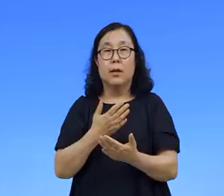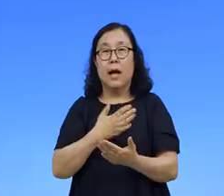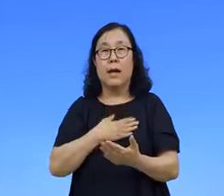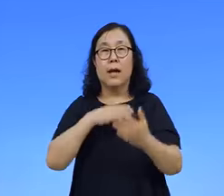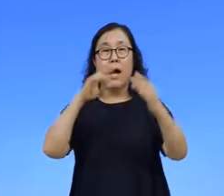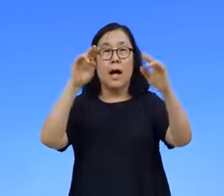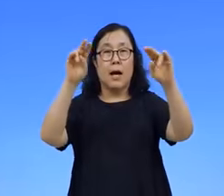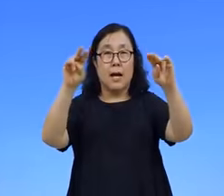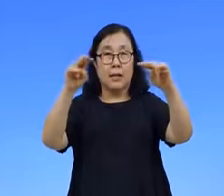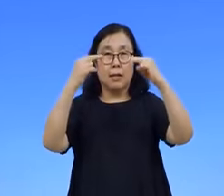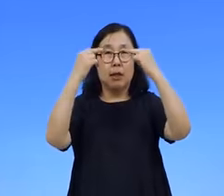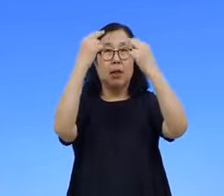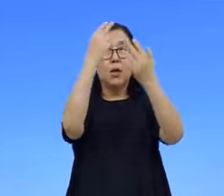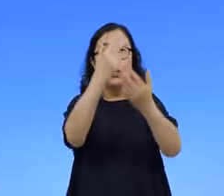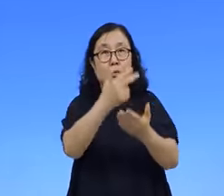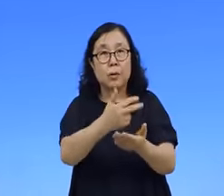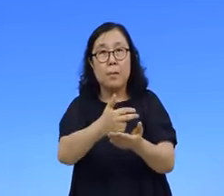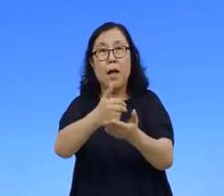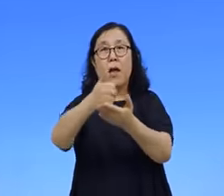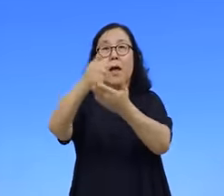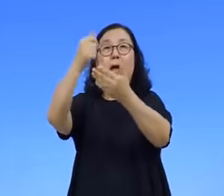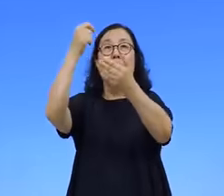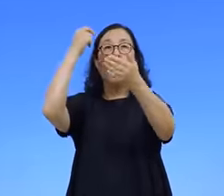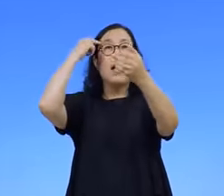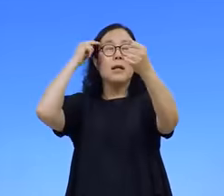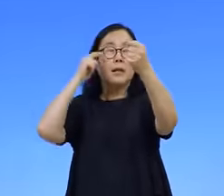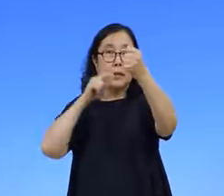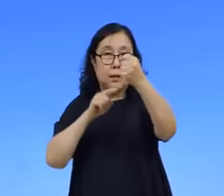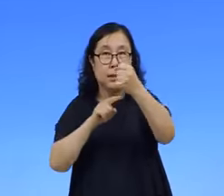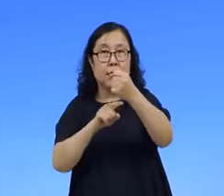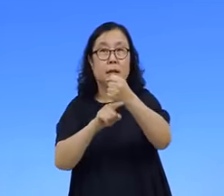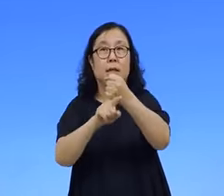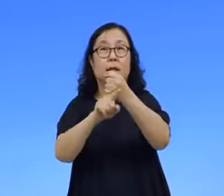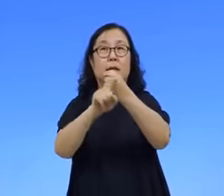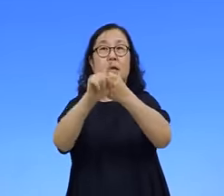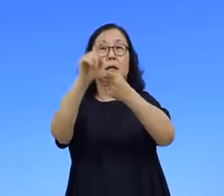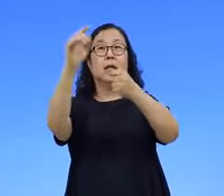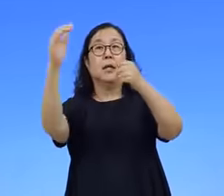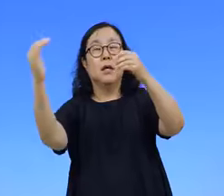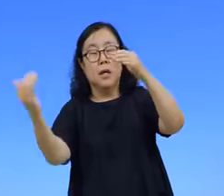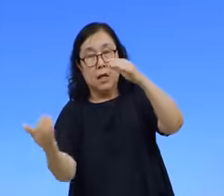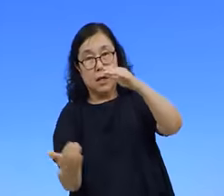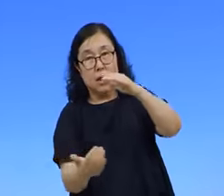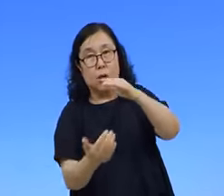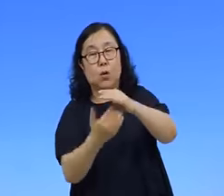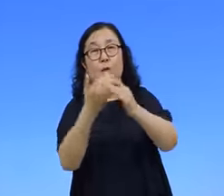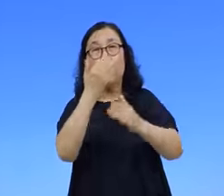나를 향하신 주님의 뜻이 이루어지도록